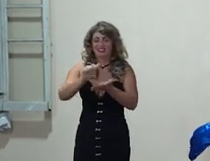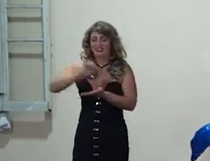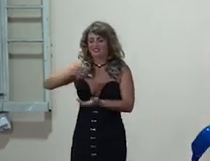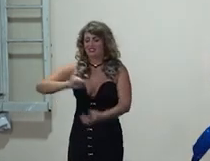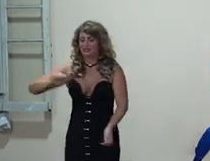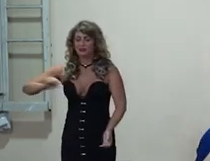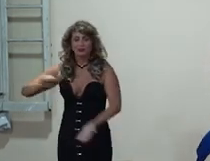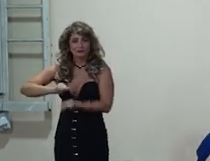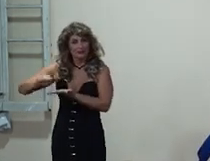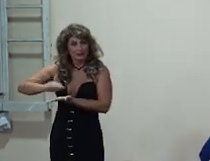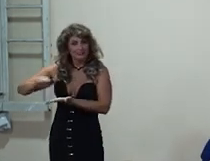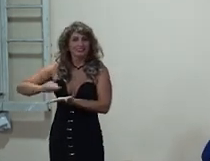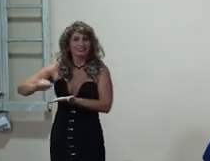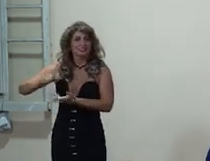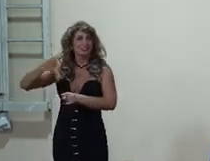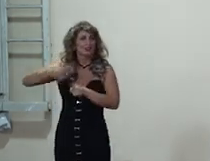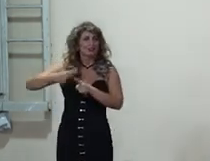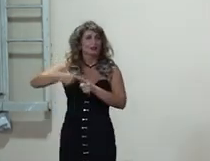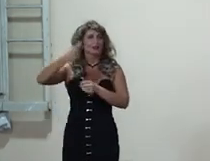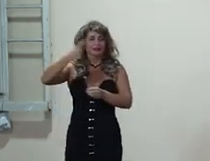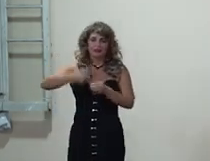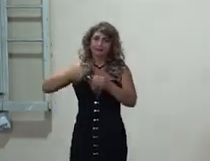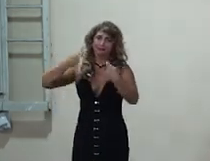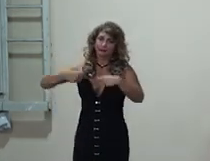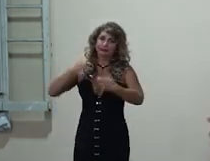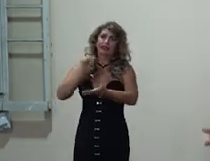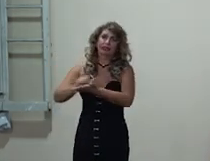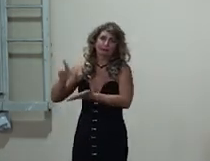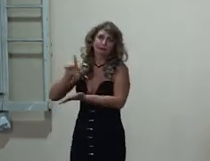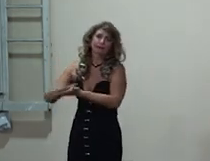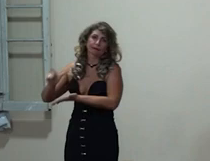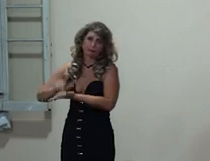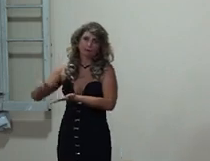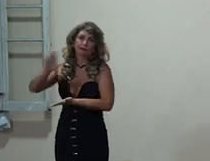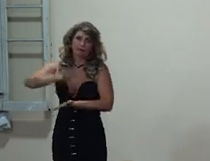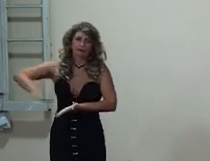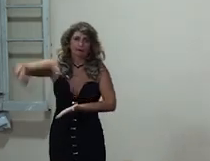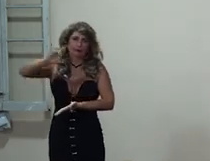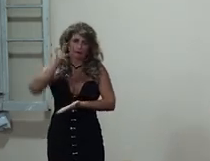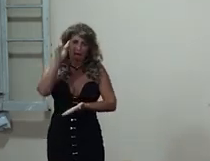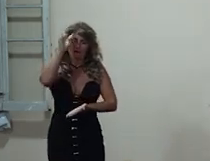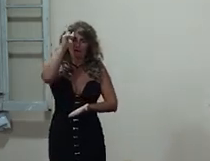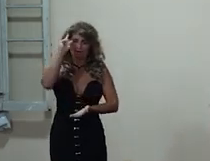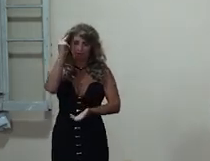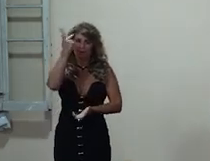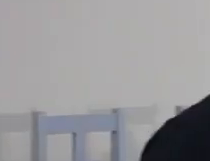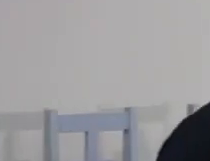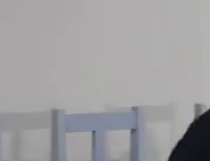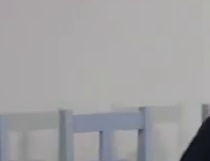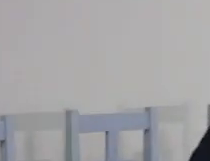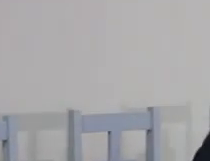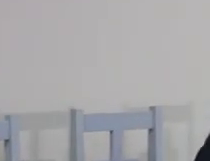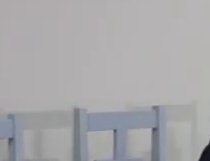escova, porque essa cidade precisa modificar essa situação que